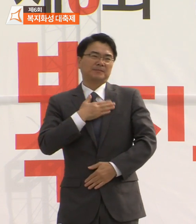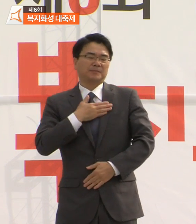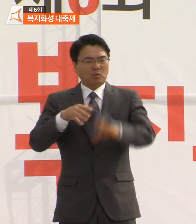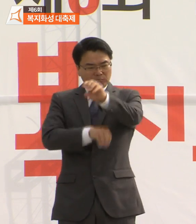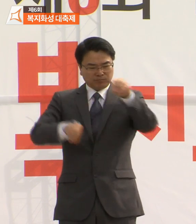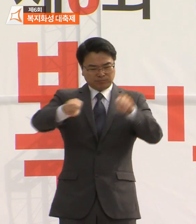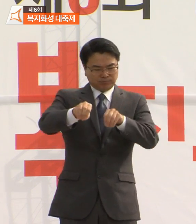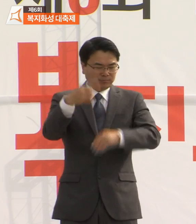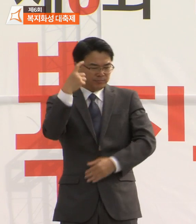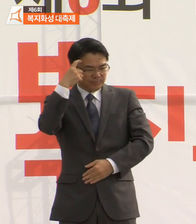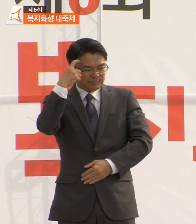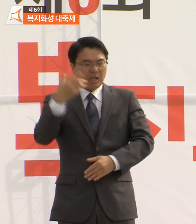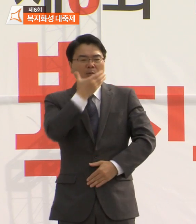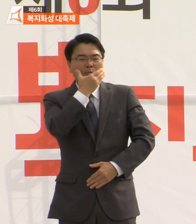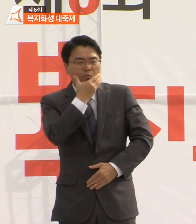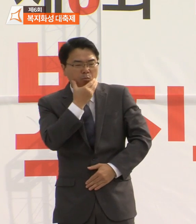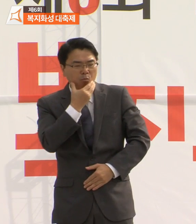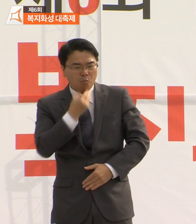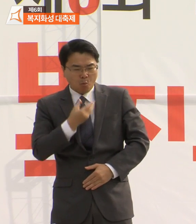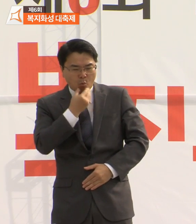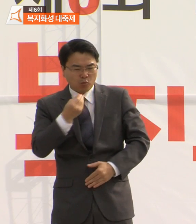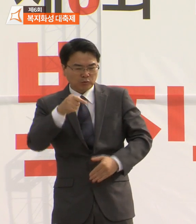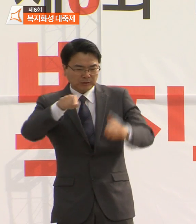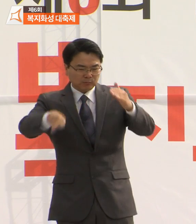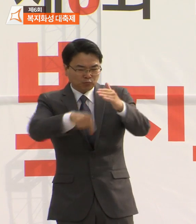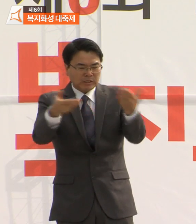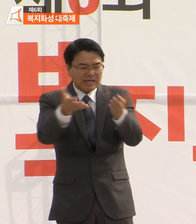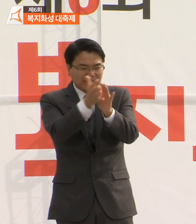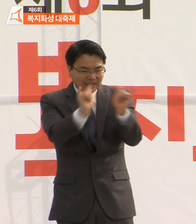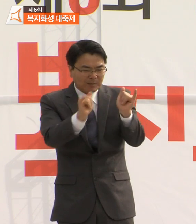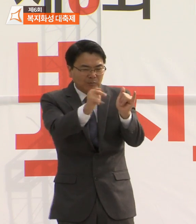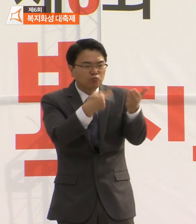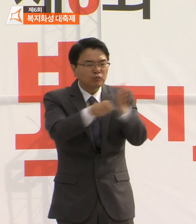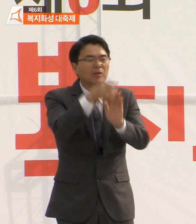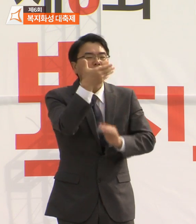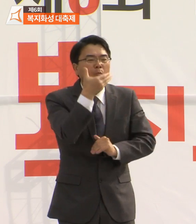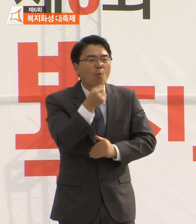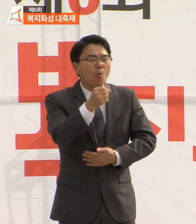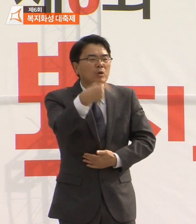역으로 복지 분야에서 일하시는 분들 자체의 복지가